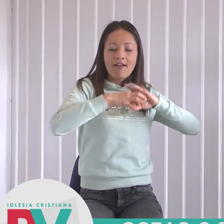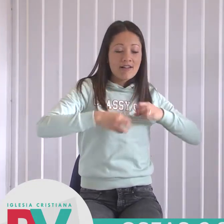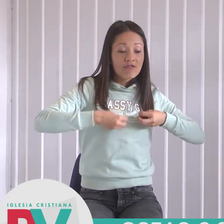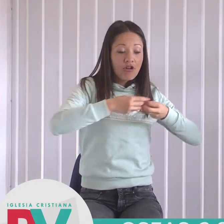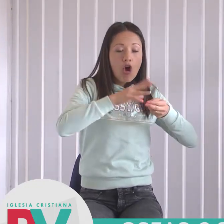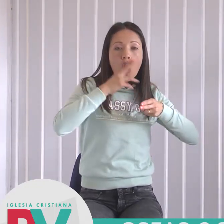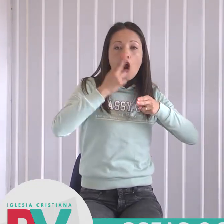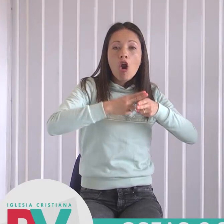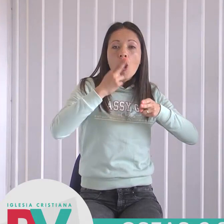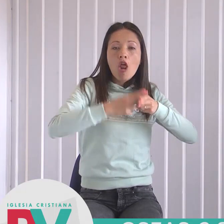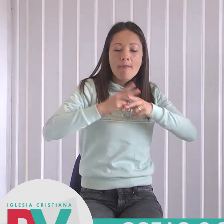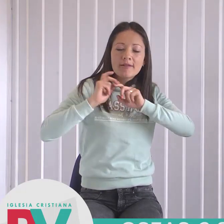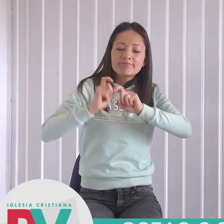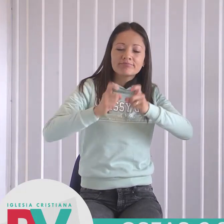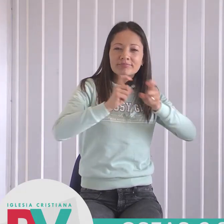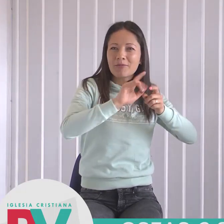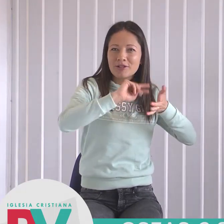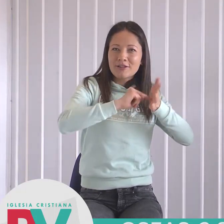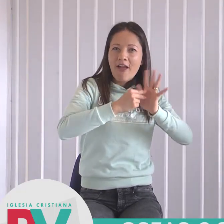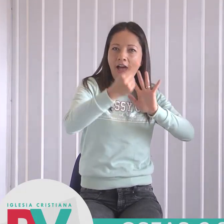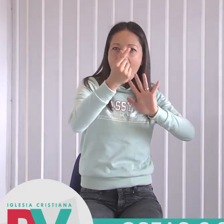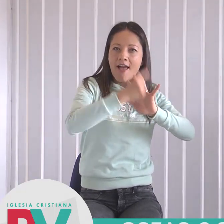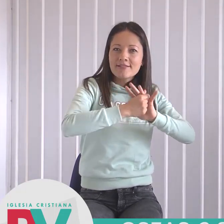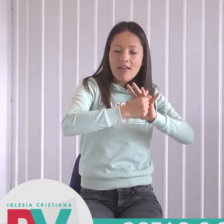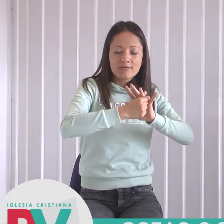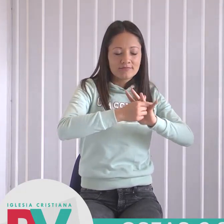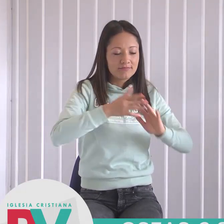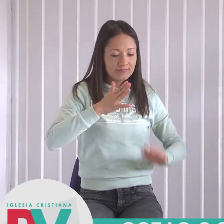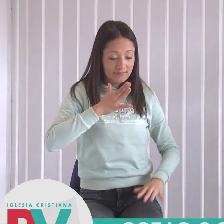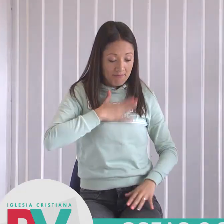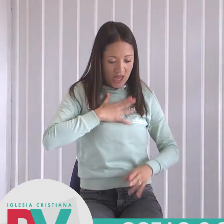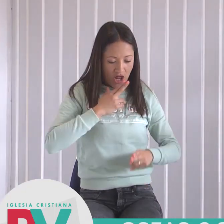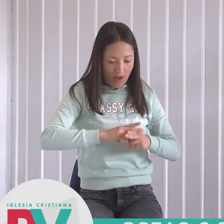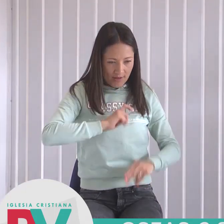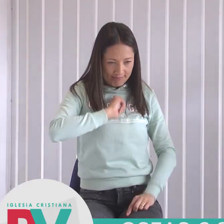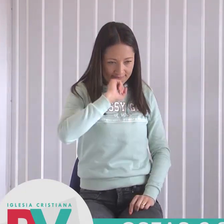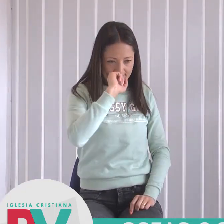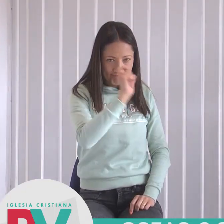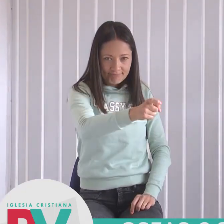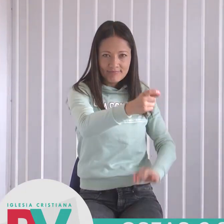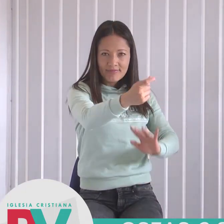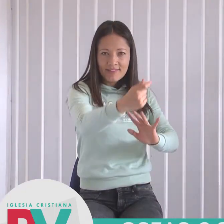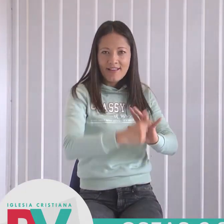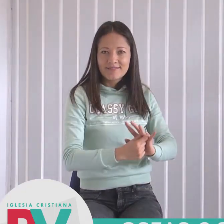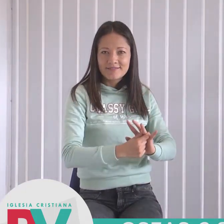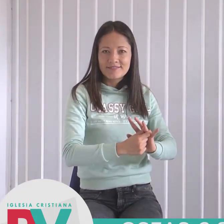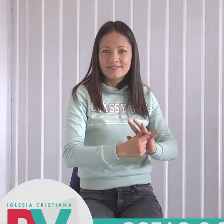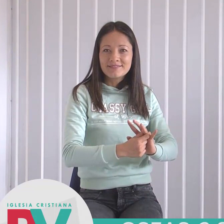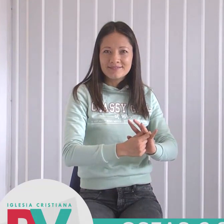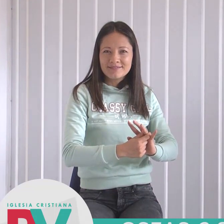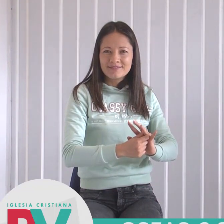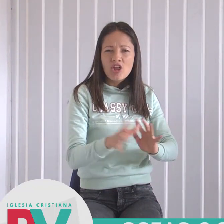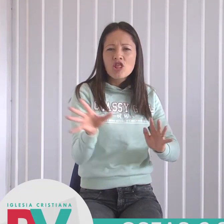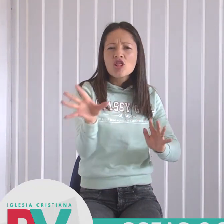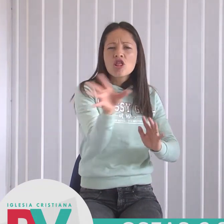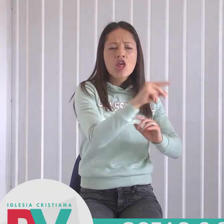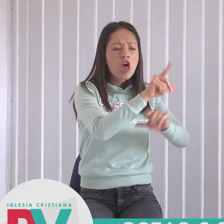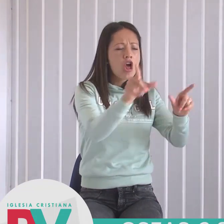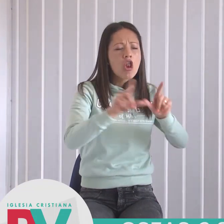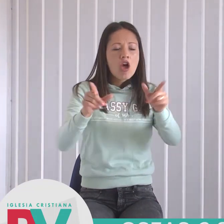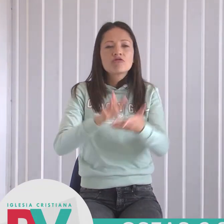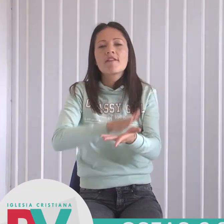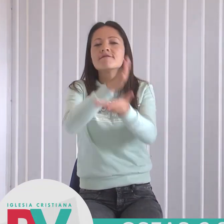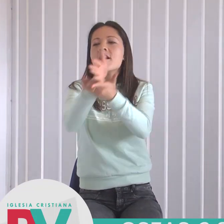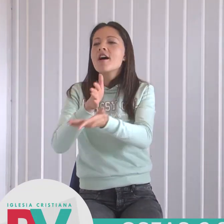dio un nombre, es decir, que se casó con nosotros, dijo, yo les daré mi nombre y ustedes llevarán mi nombre por todo lugar. Es decir, que somos